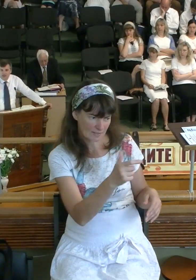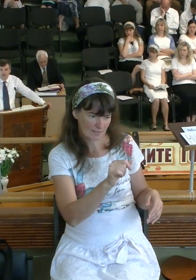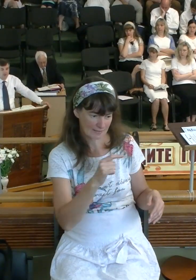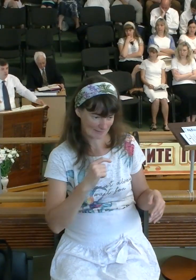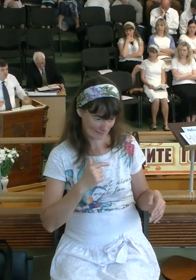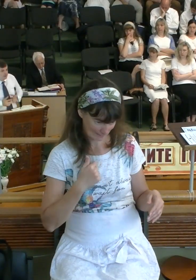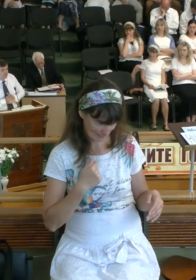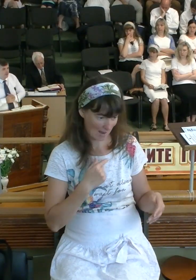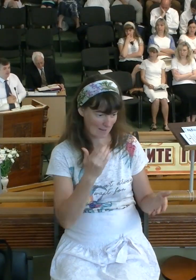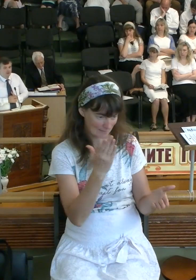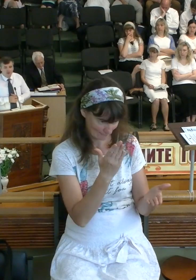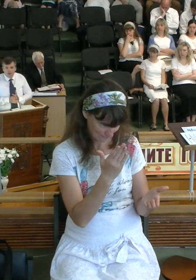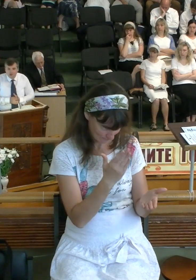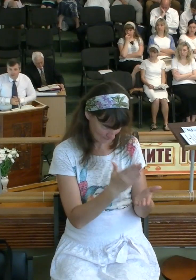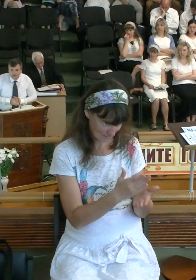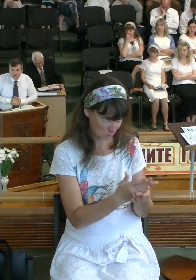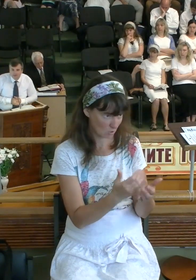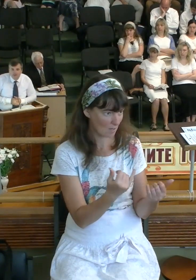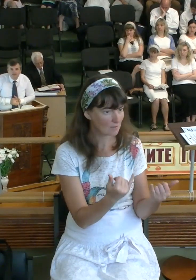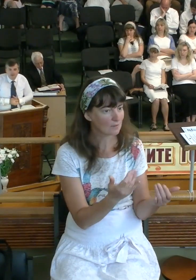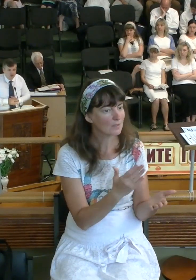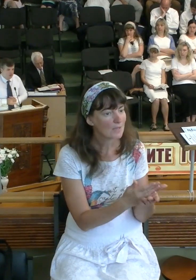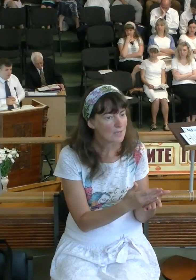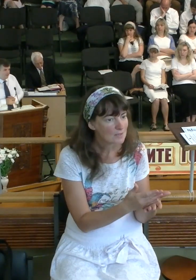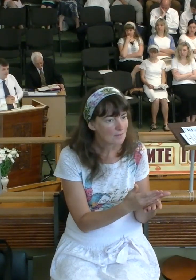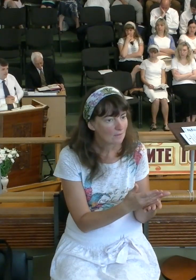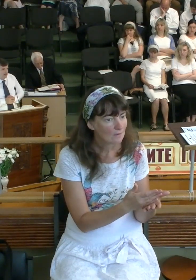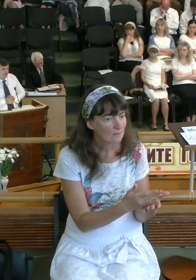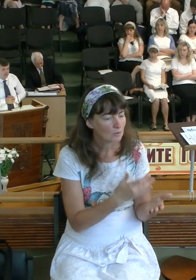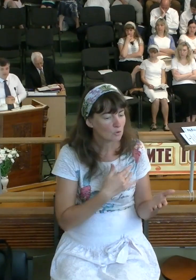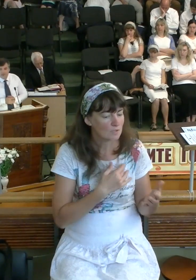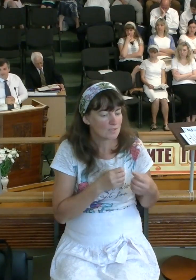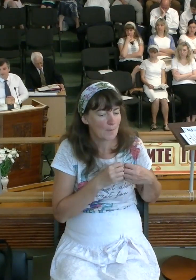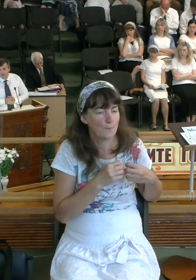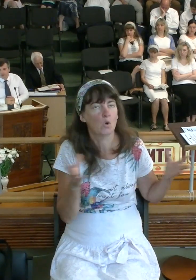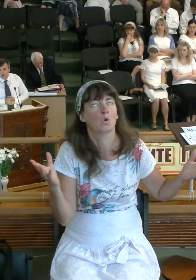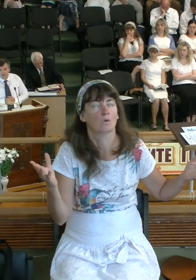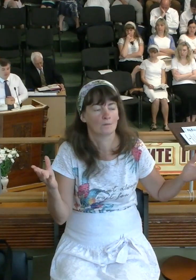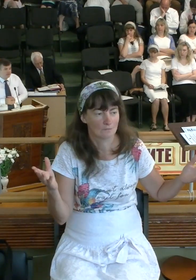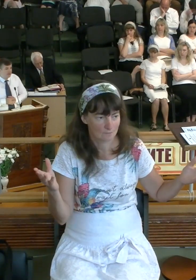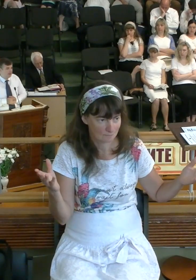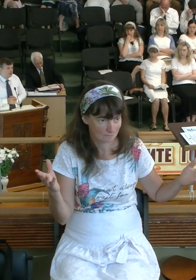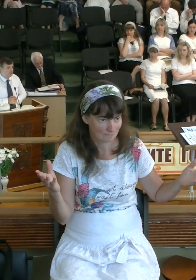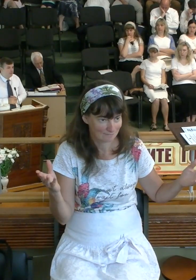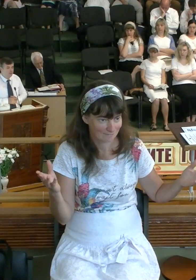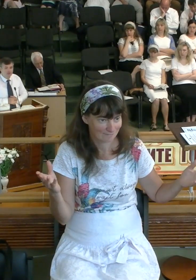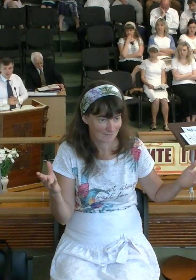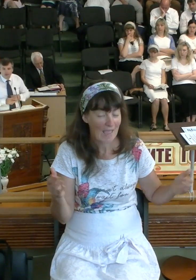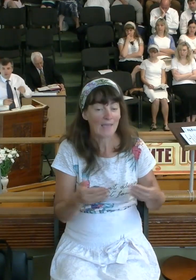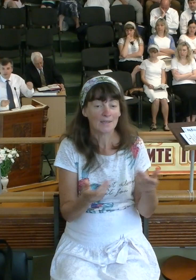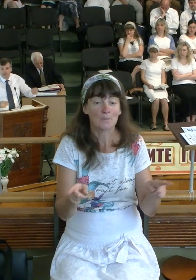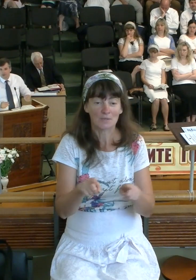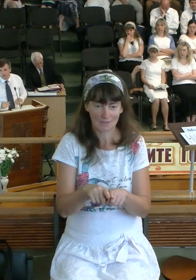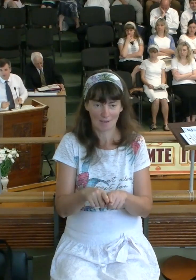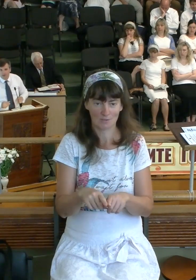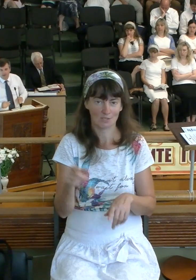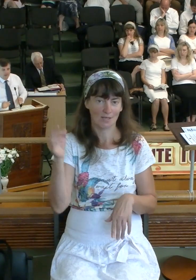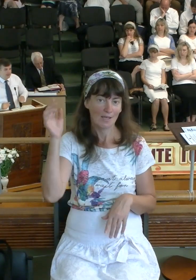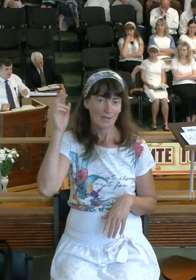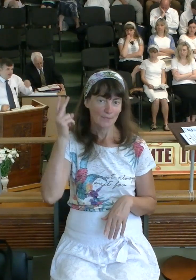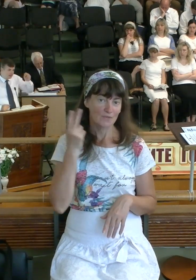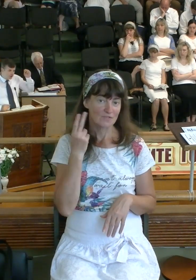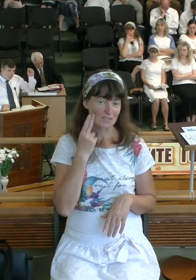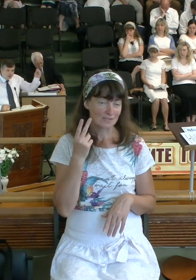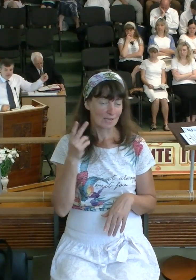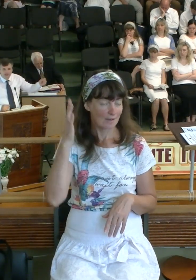я сейчас нахожусь, то ее сердце бы не выдержало. И мы с вами живем, и мы всегда должны помнить вот эту истину.